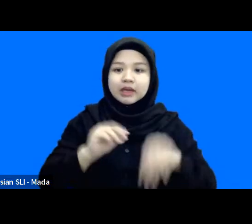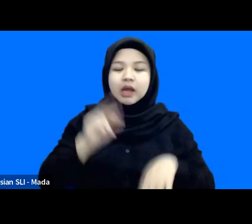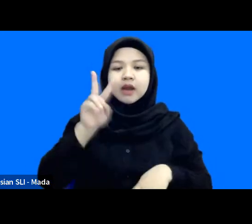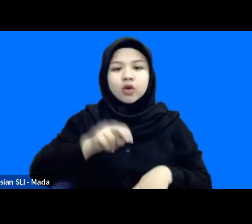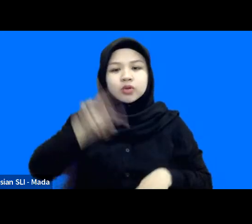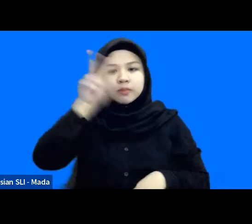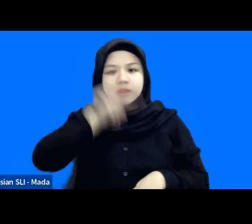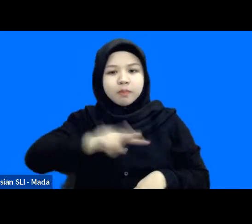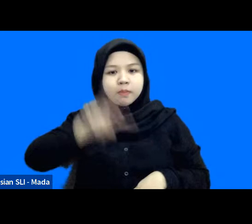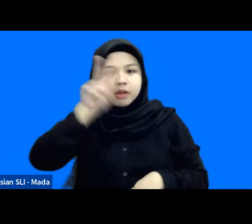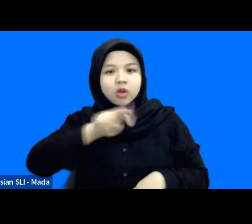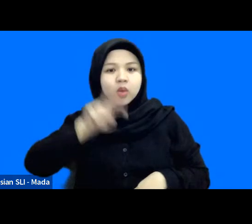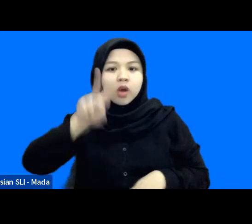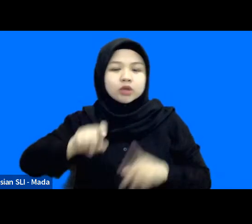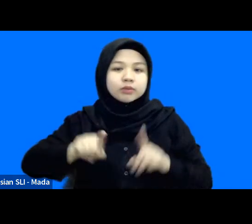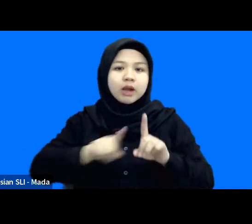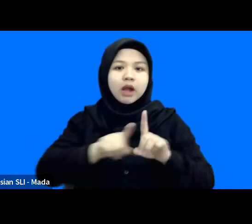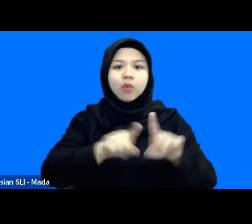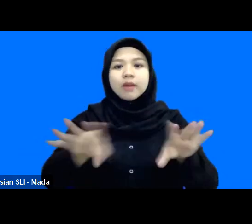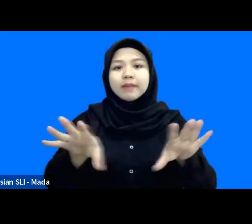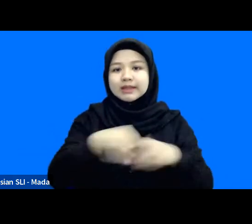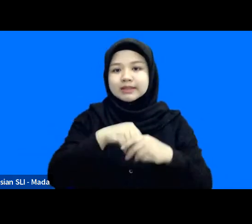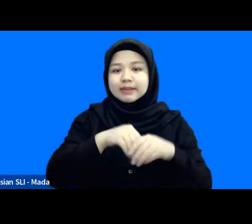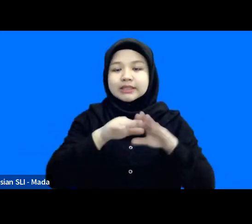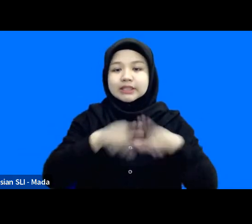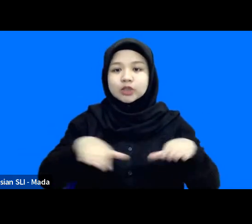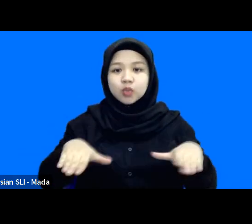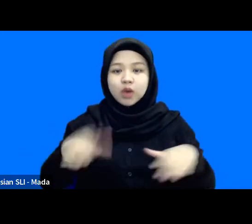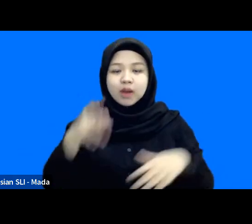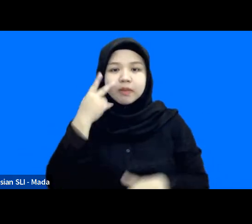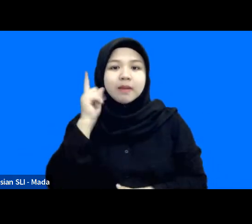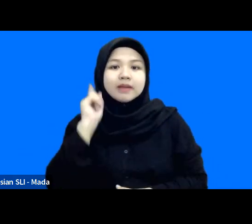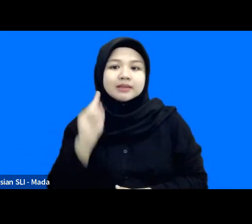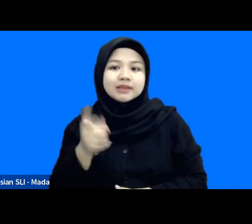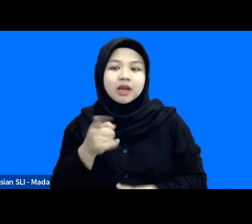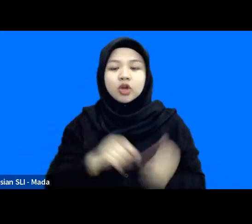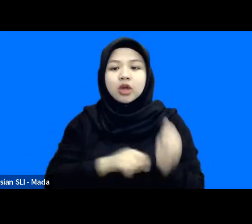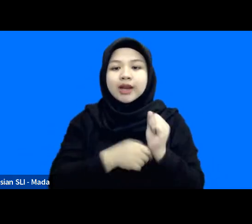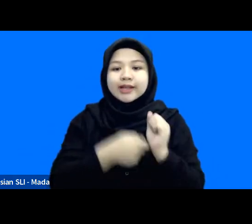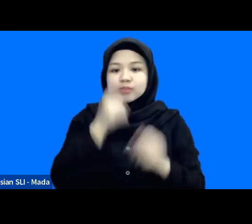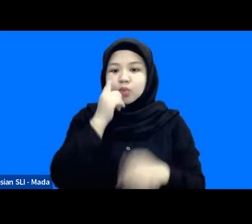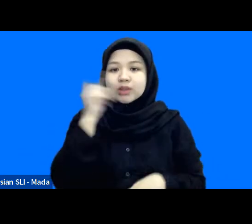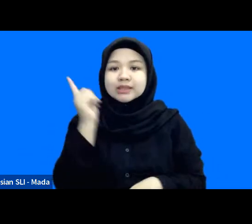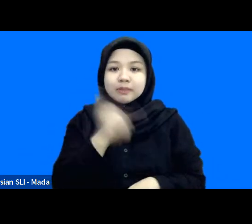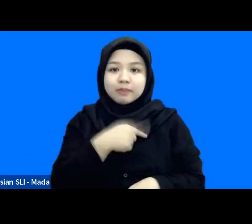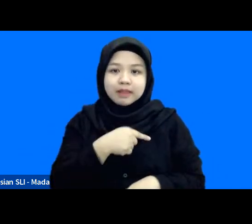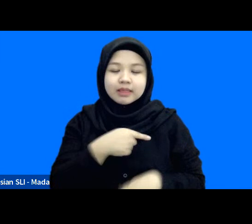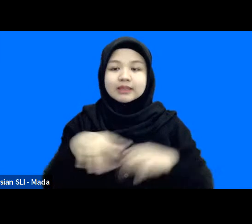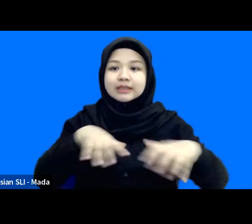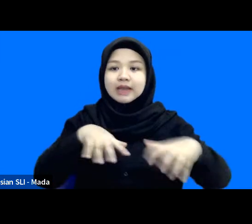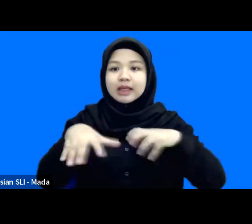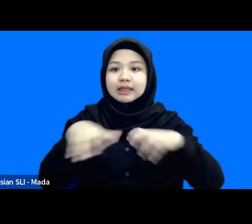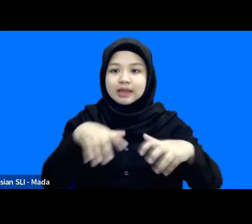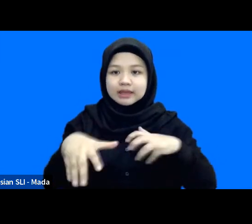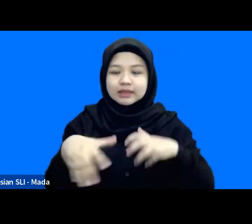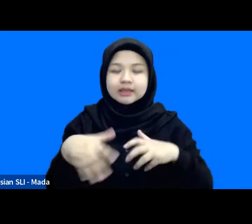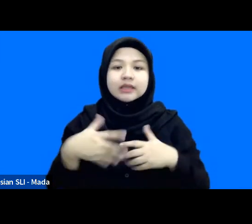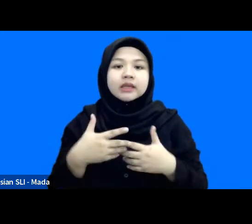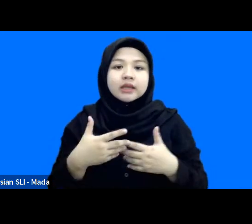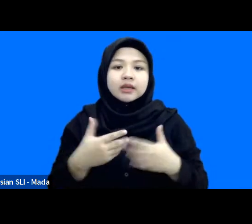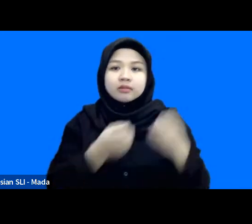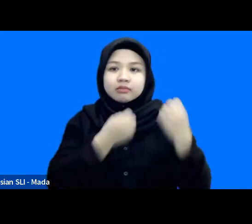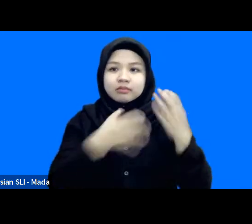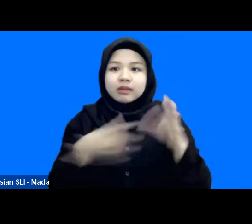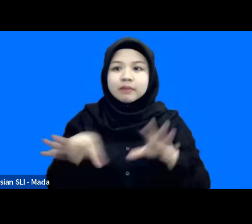dan terus mengawal partisipasi siswa untuk memastikan dan merespon dengan cepat strategi untuk mempertahankan dan